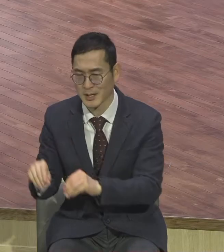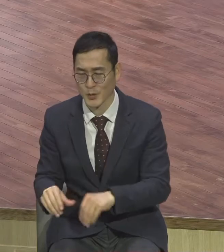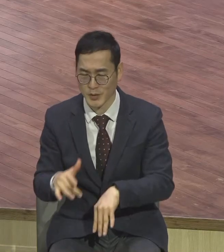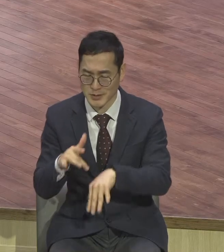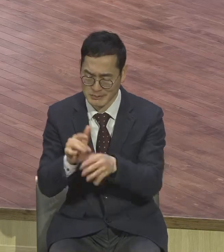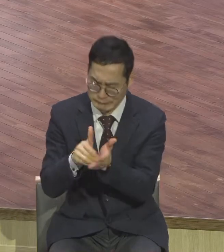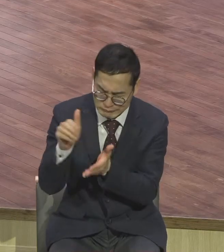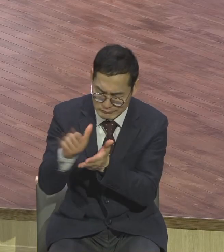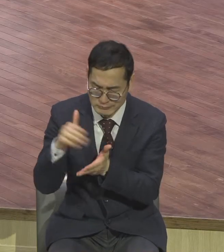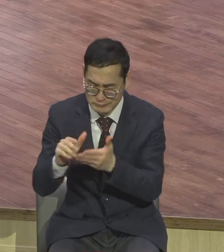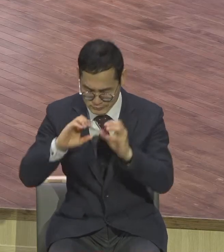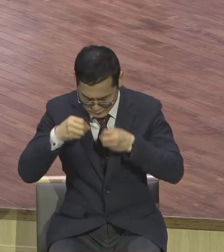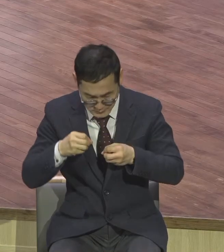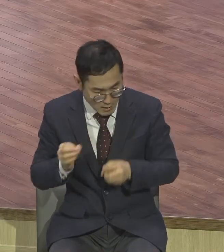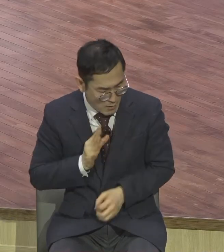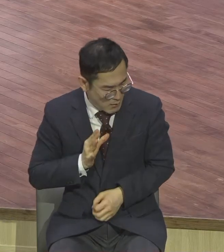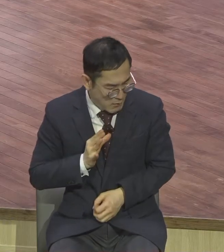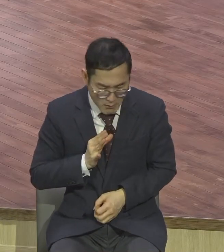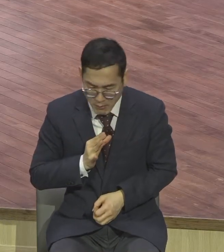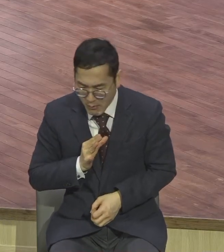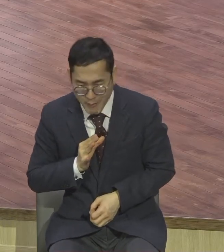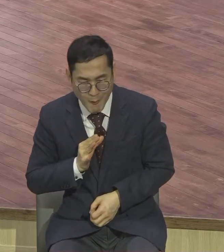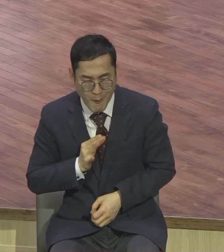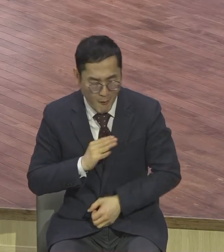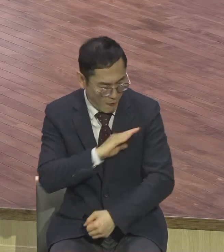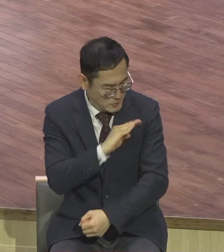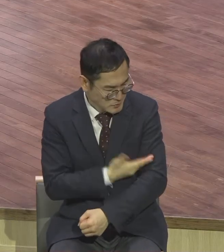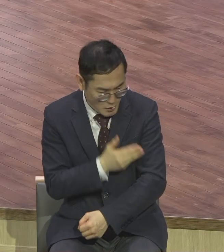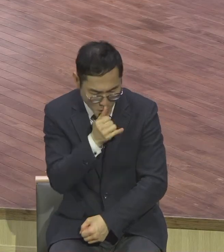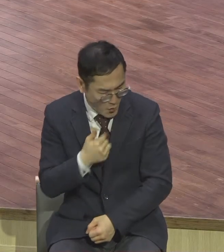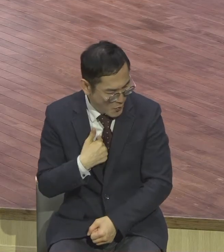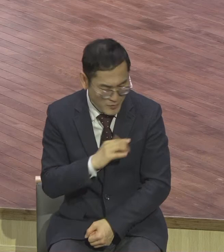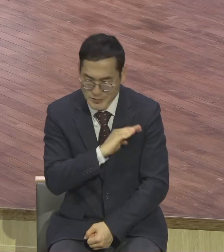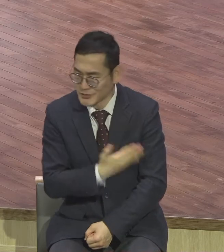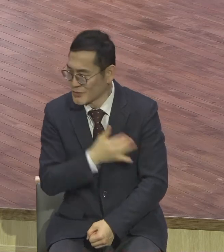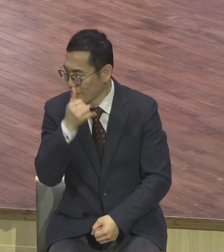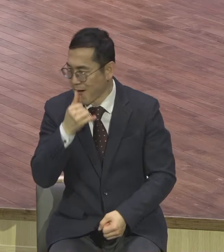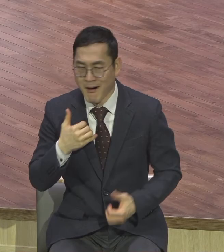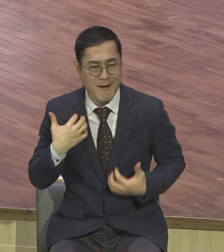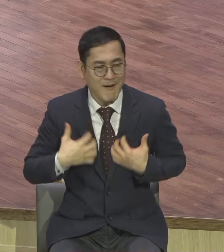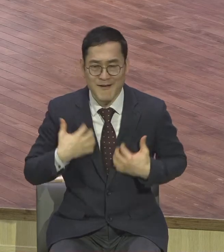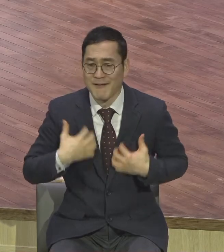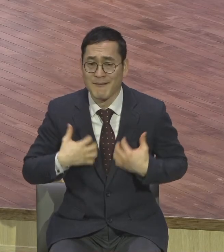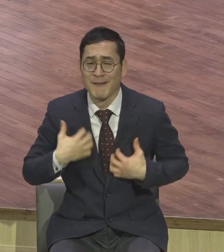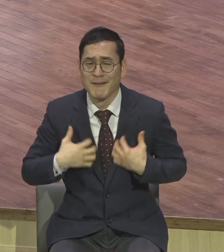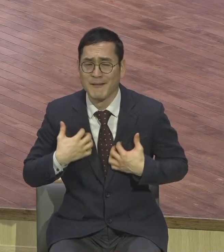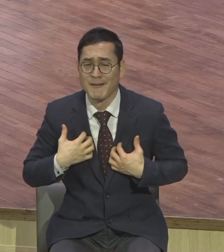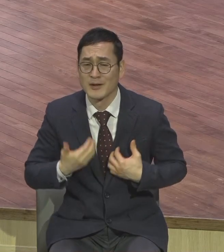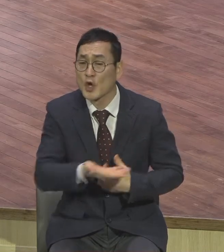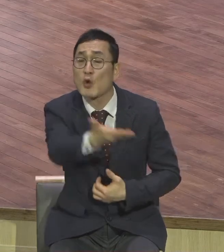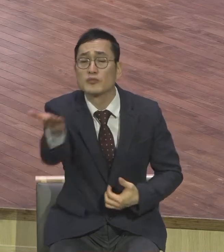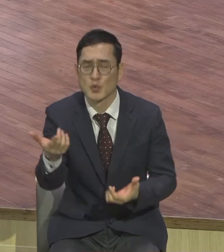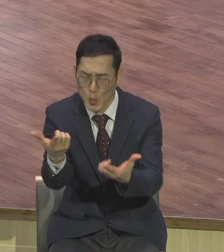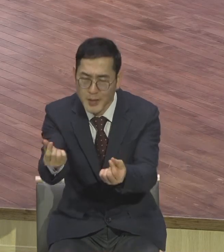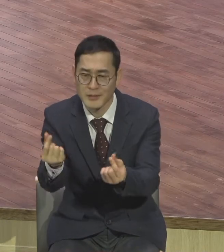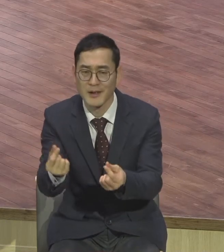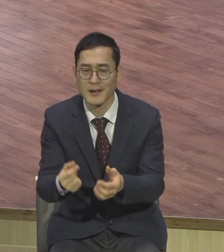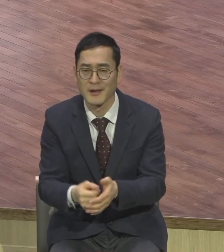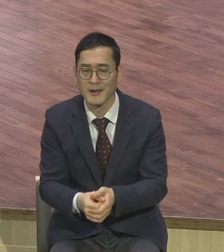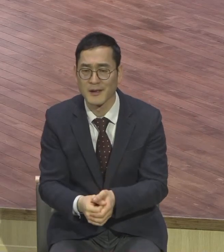본인 스스로 놀랬어요. 이거 처음이셔야 됩니다. 귀신을 쫓아낸 여러분에게 다 죽었다니까요.